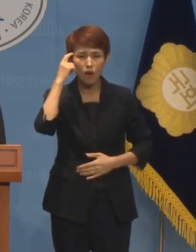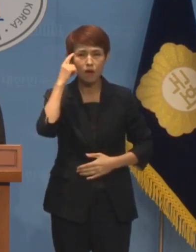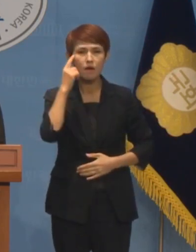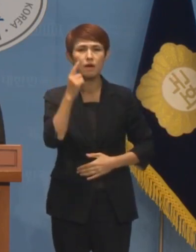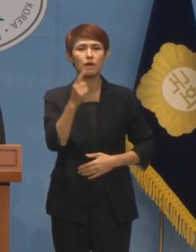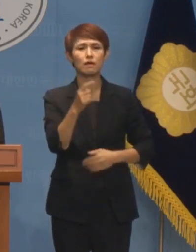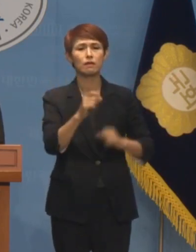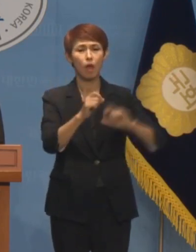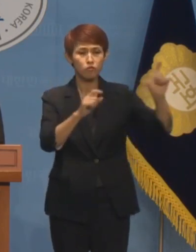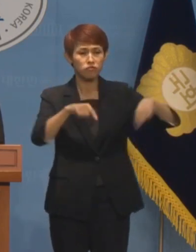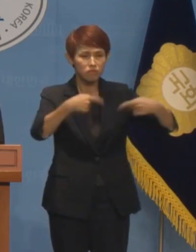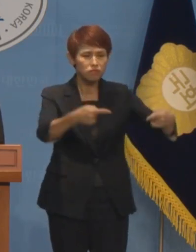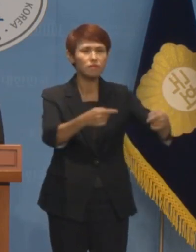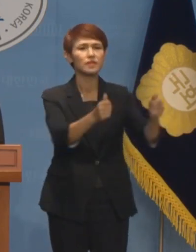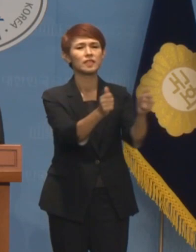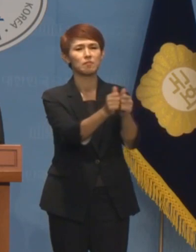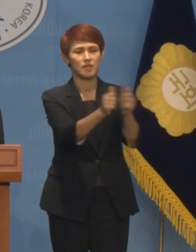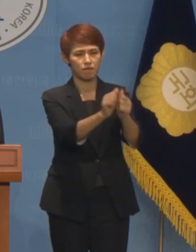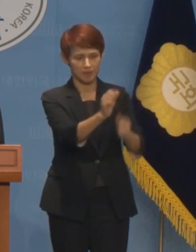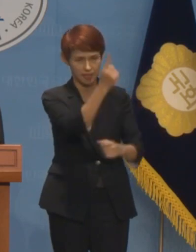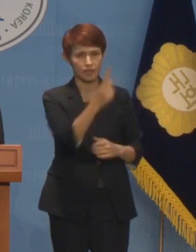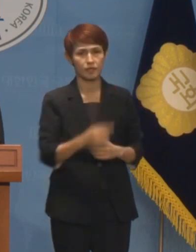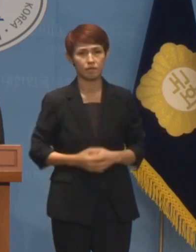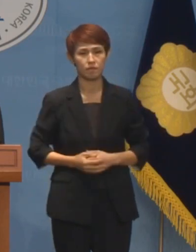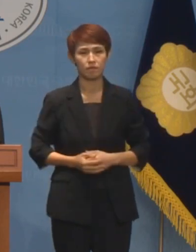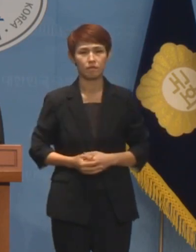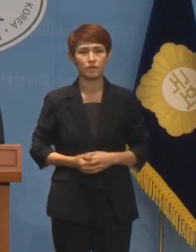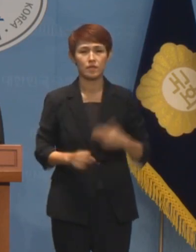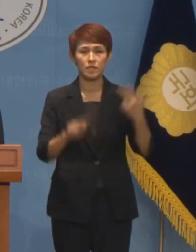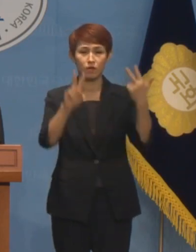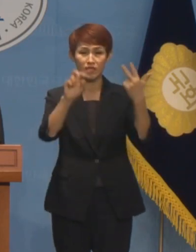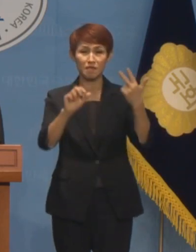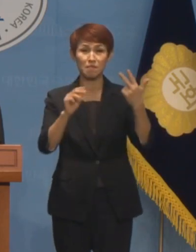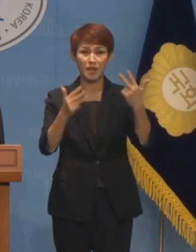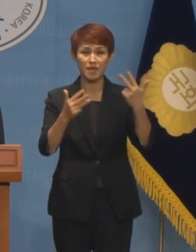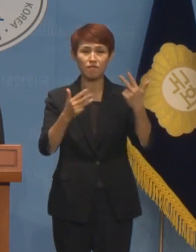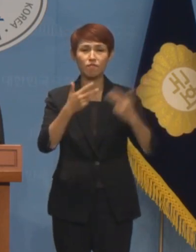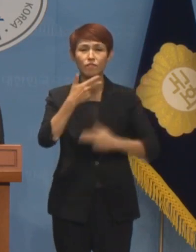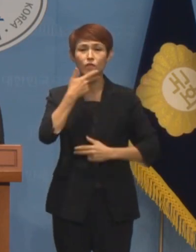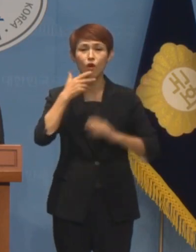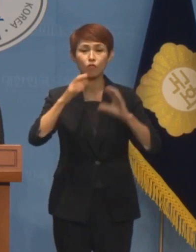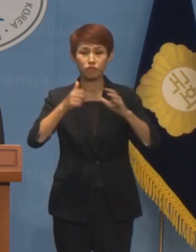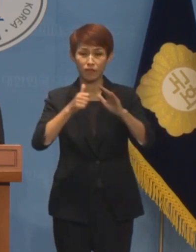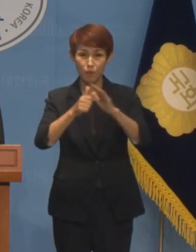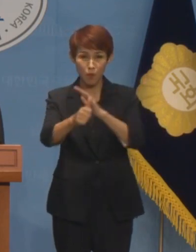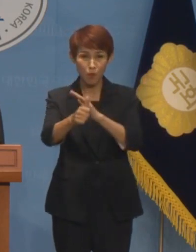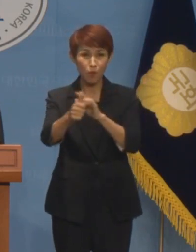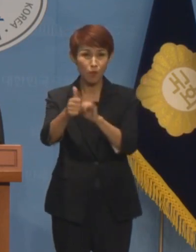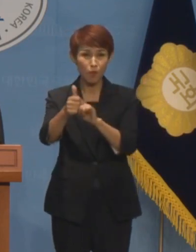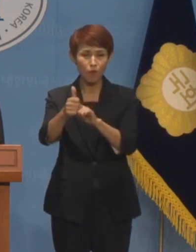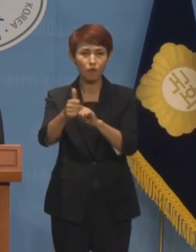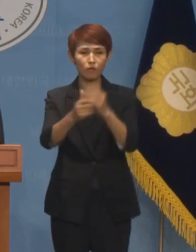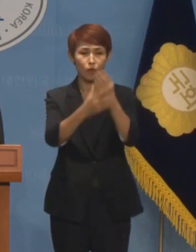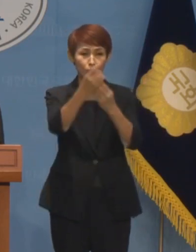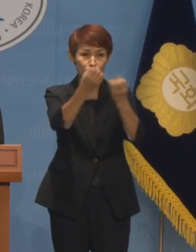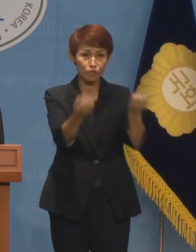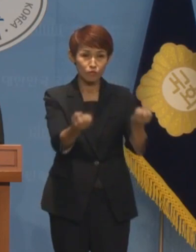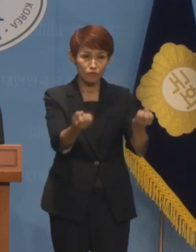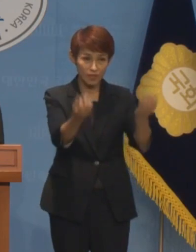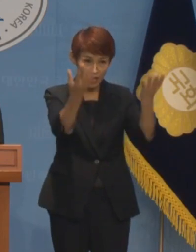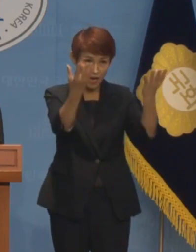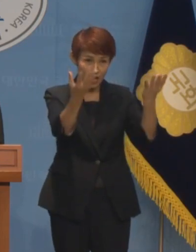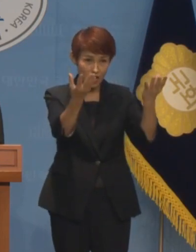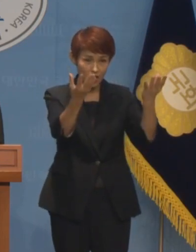때문입니다. 지난 28일 콜린 크록스 주한 영국 대사가 통일부 주최